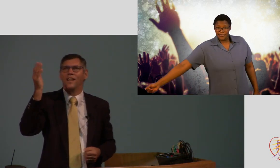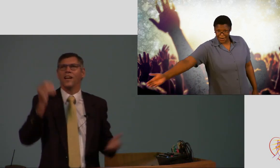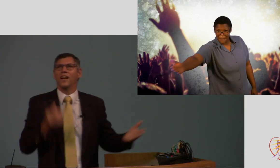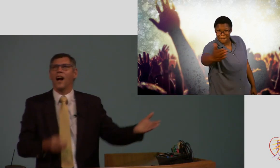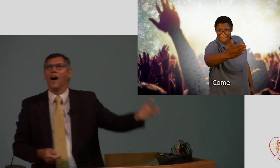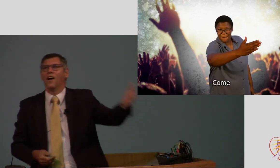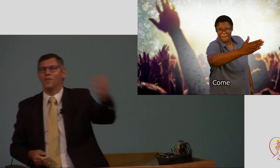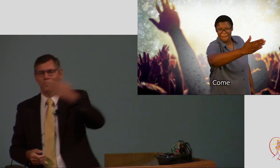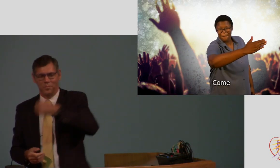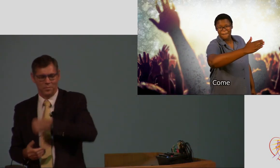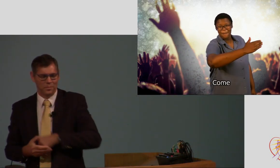Come.